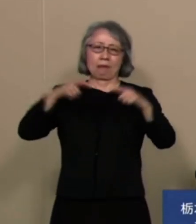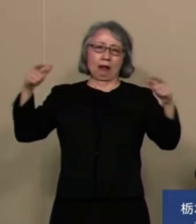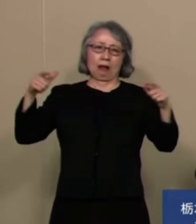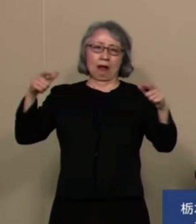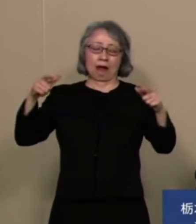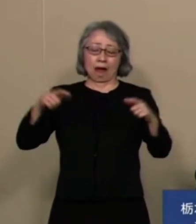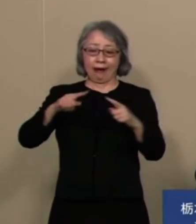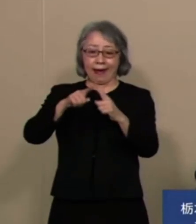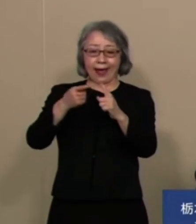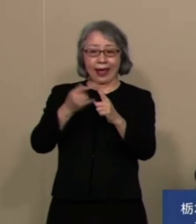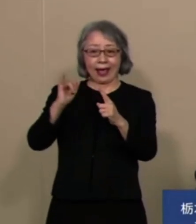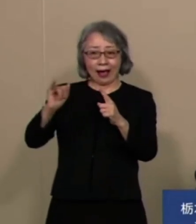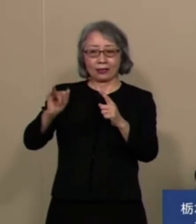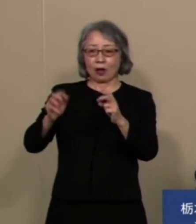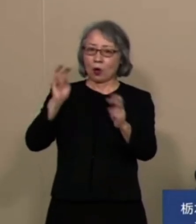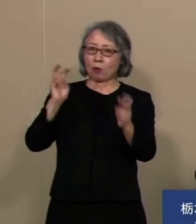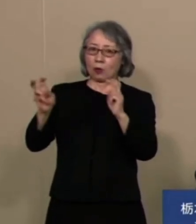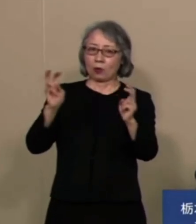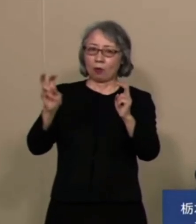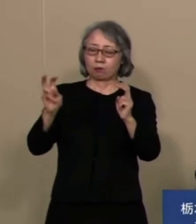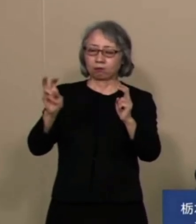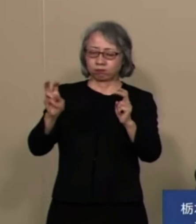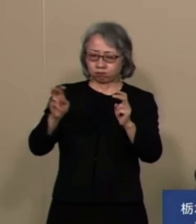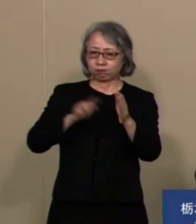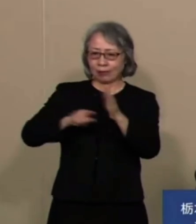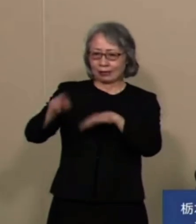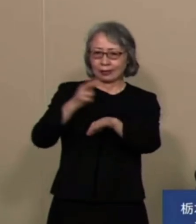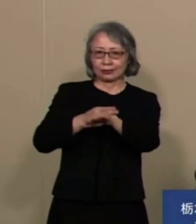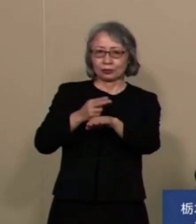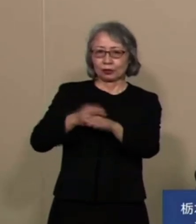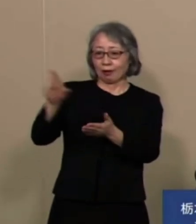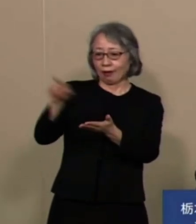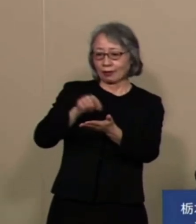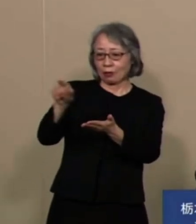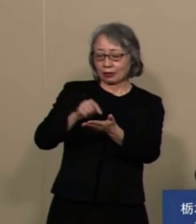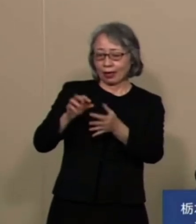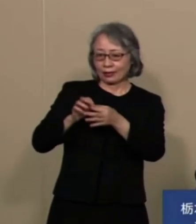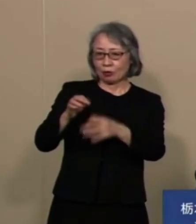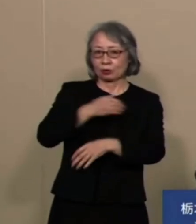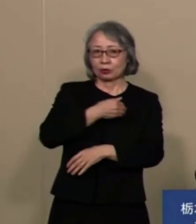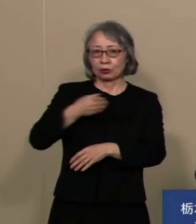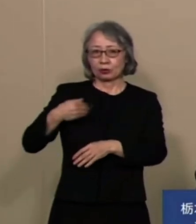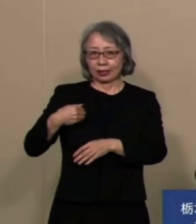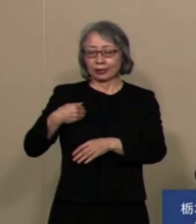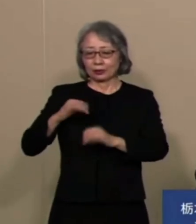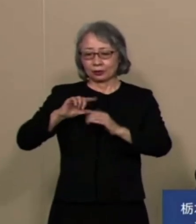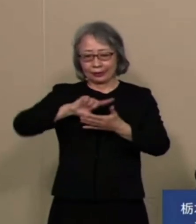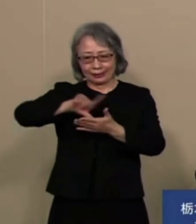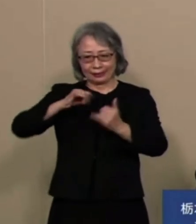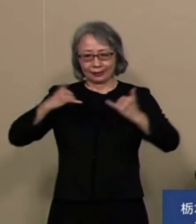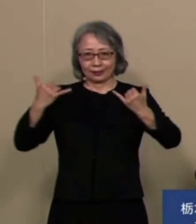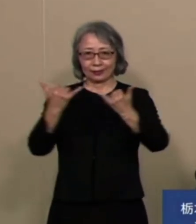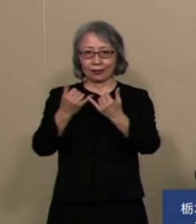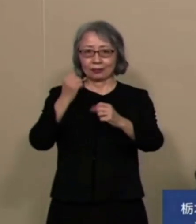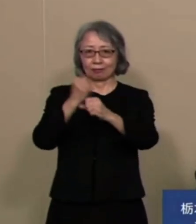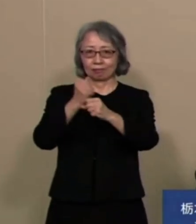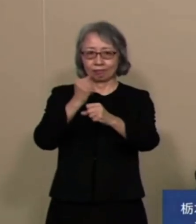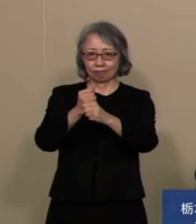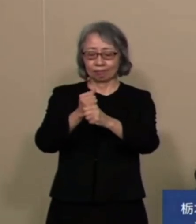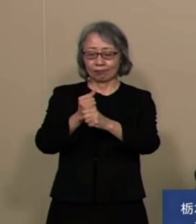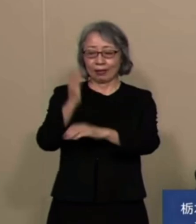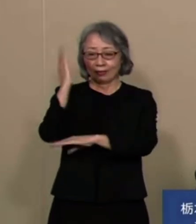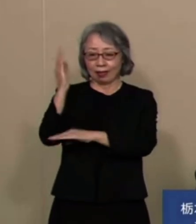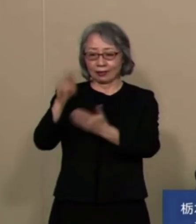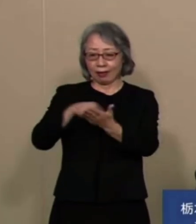減少そしてAIやロボットなど先進技術を活用した持続可能な地域社会づり